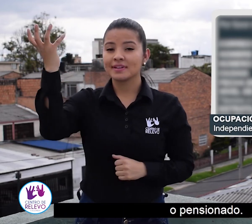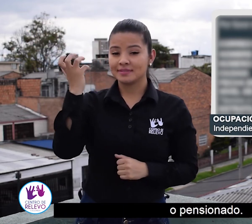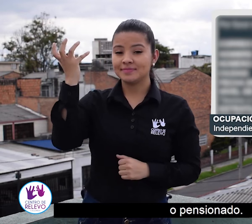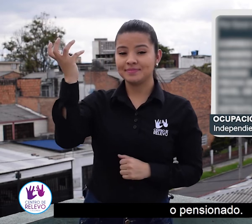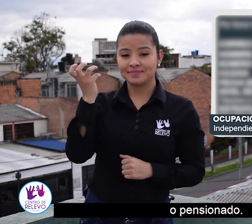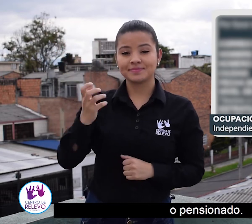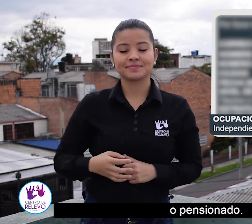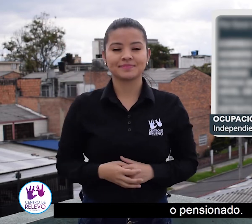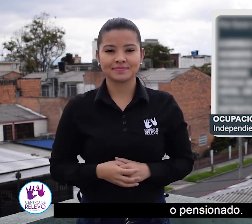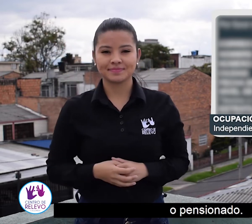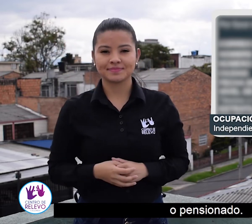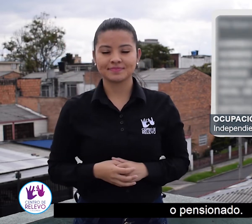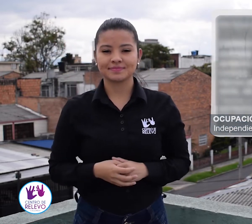o pensionado.